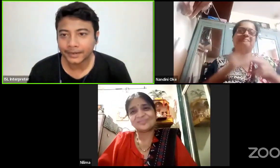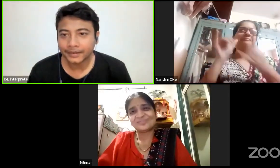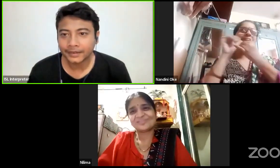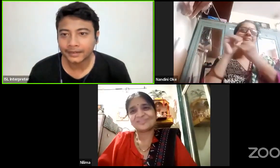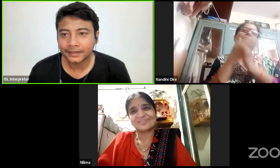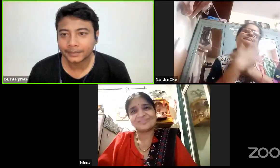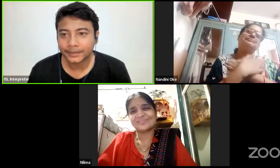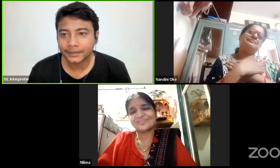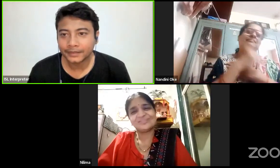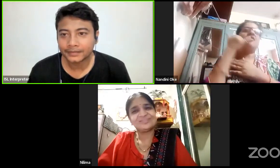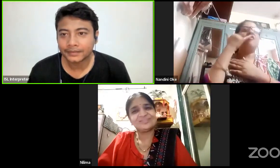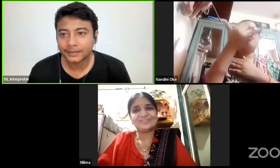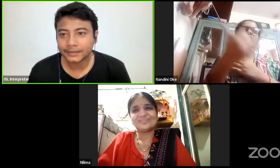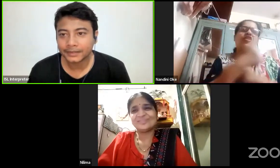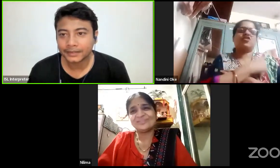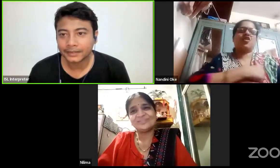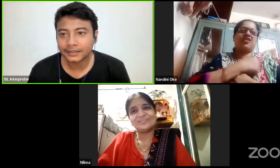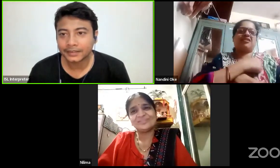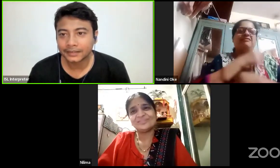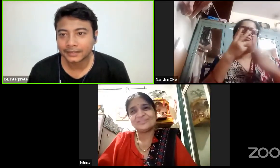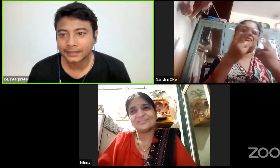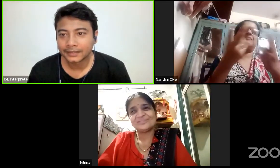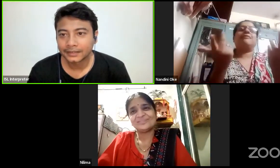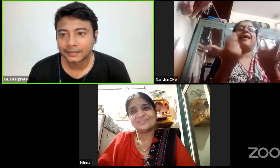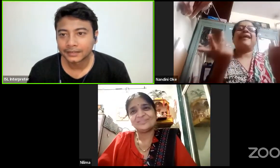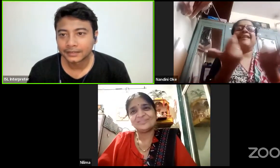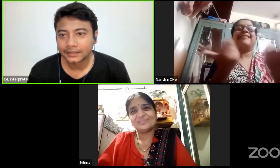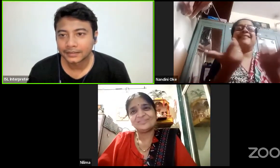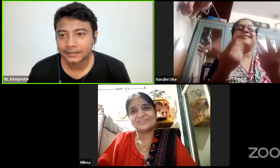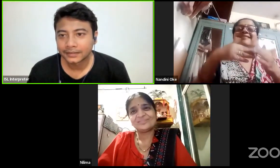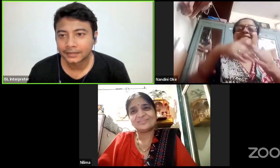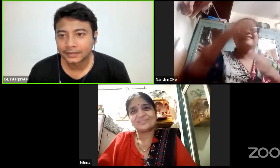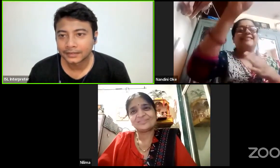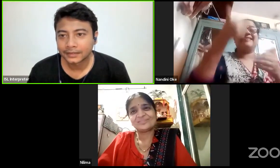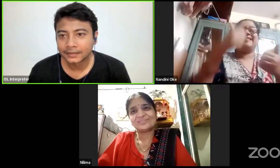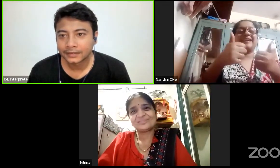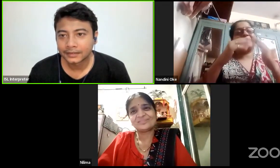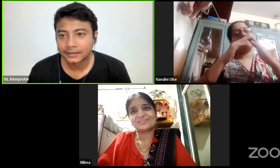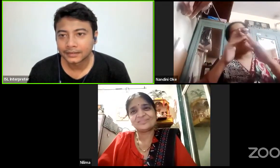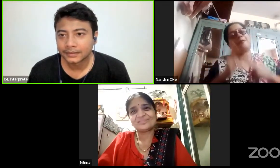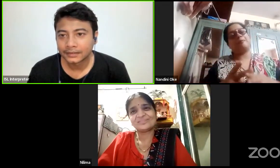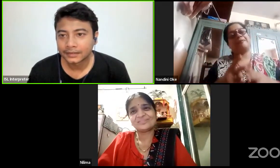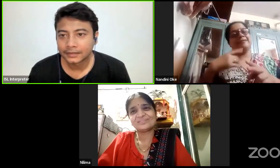घर पे ही बैठे रहें, घर पे ही कृष्ण भक्ति करते रहें?